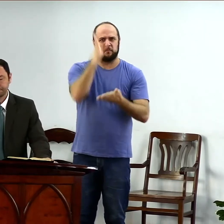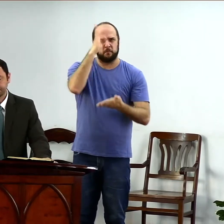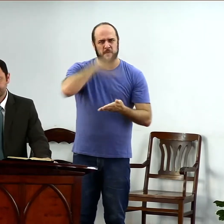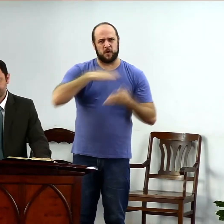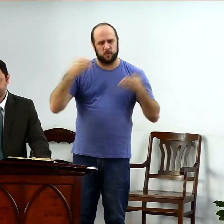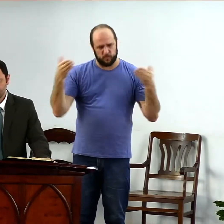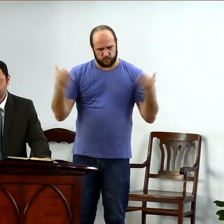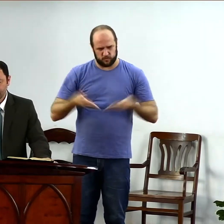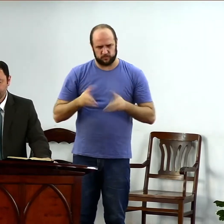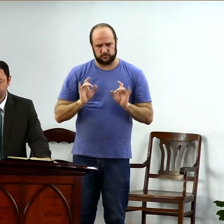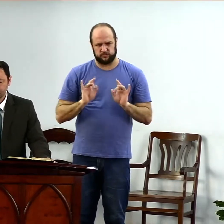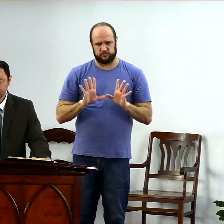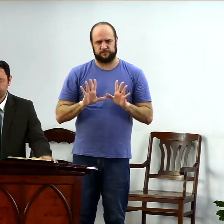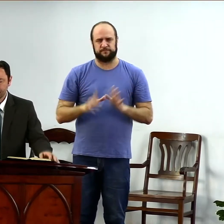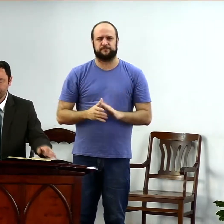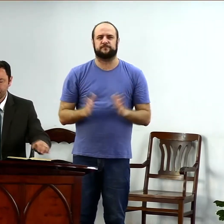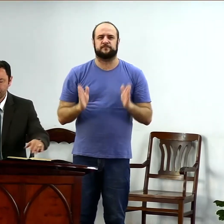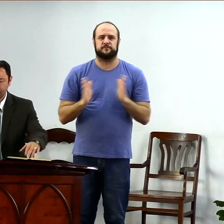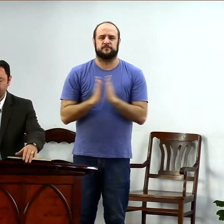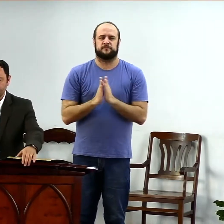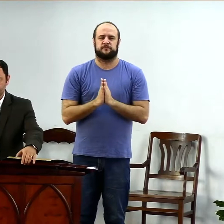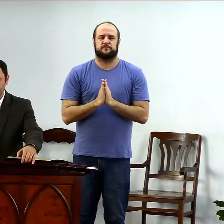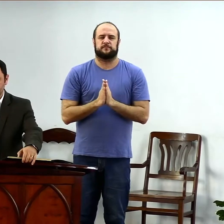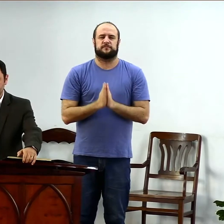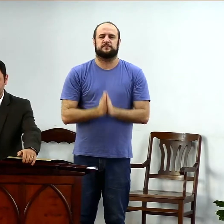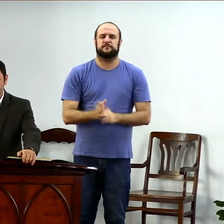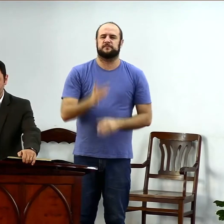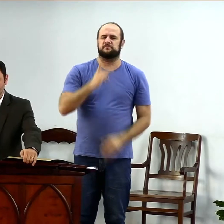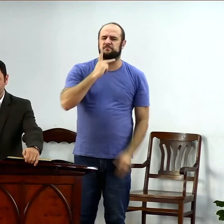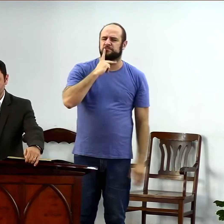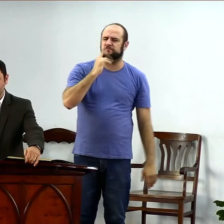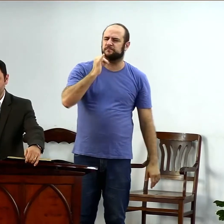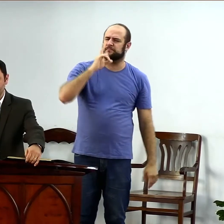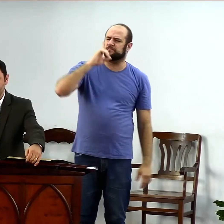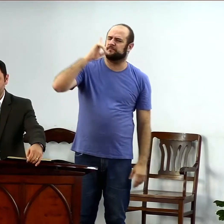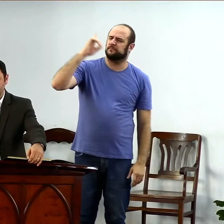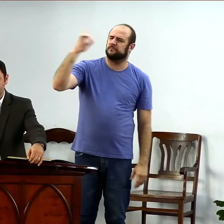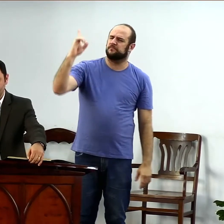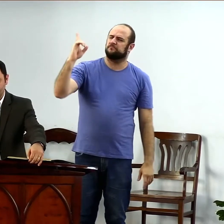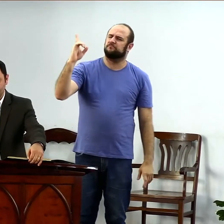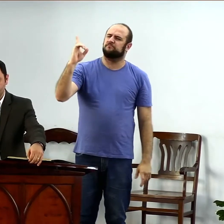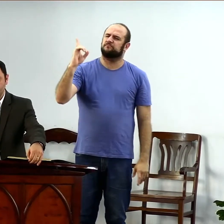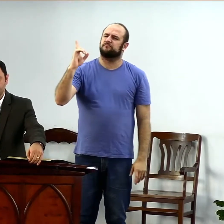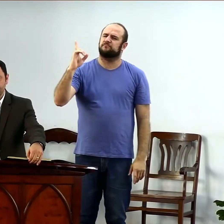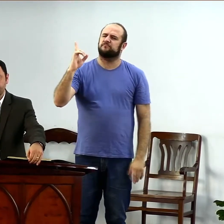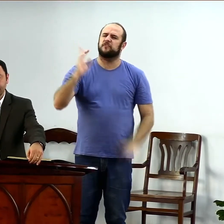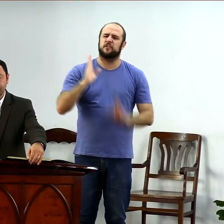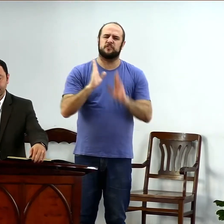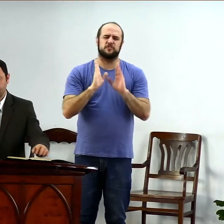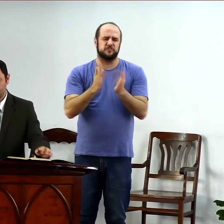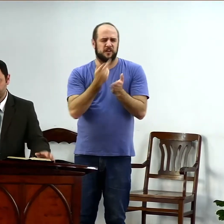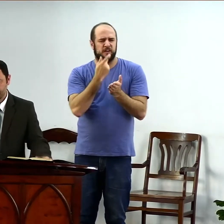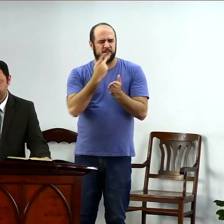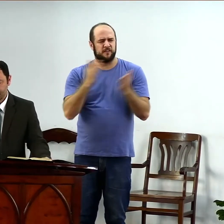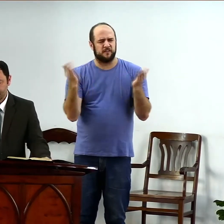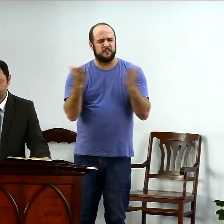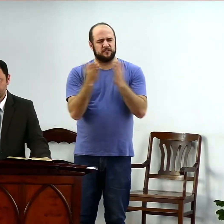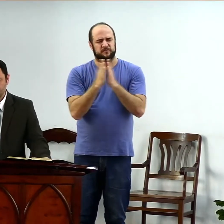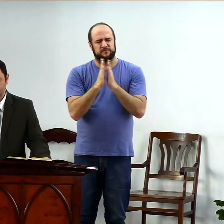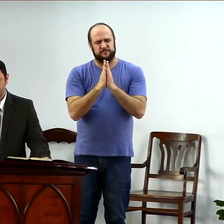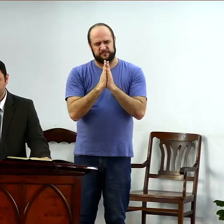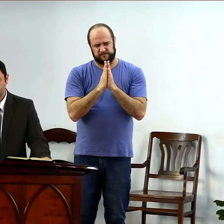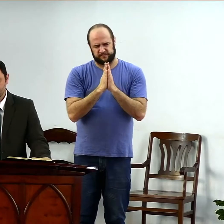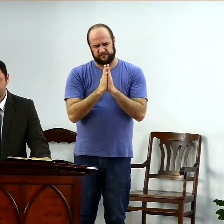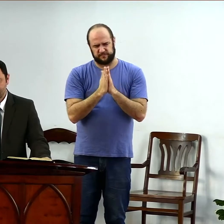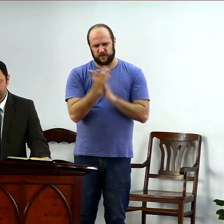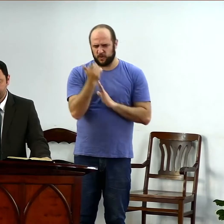mal. Oremos. Pai querido, assim como já foi falado contigo em oração, mais